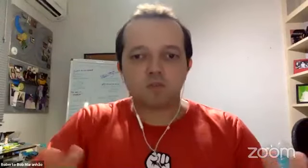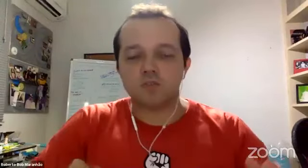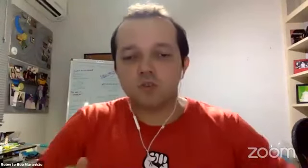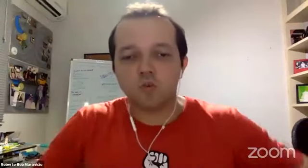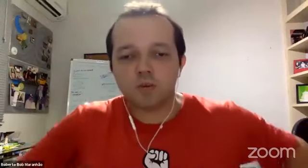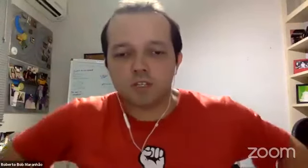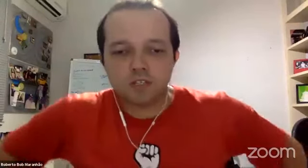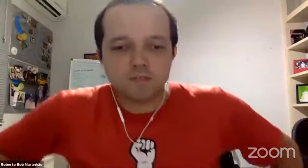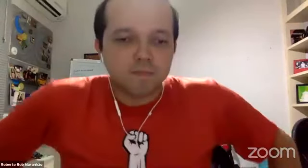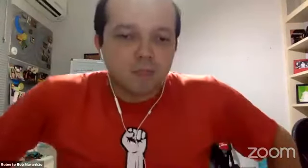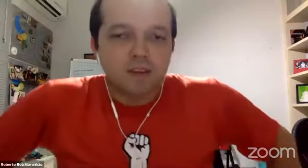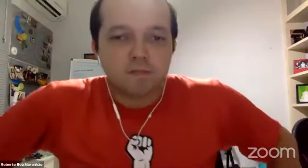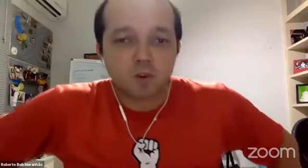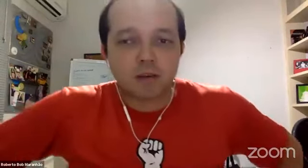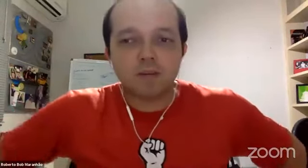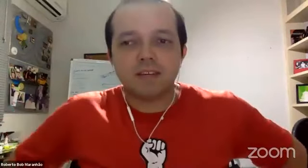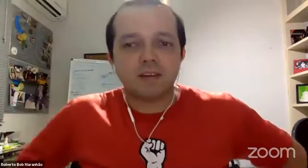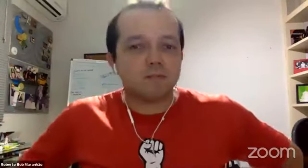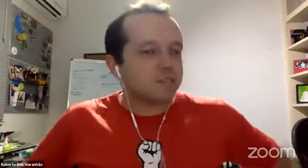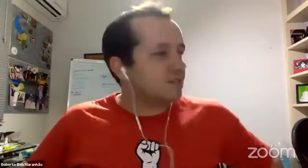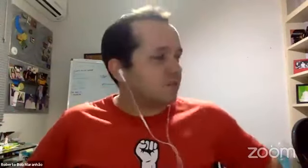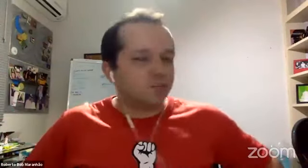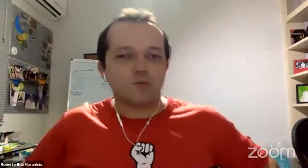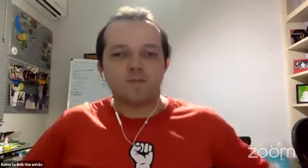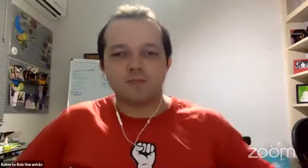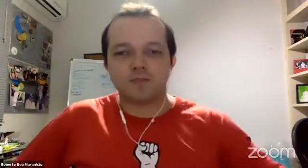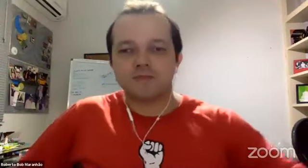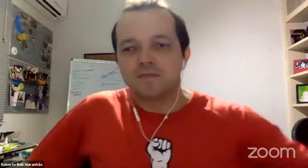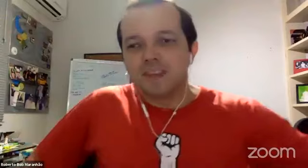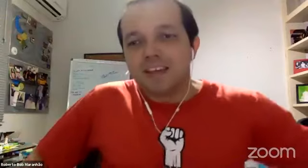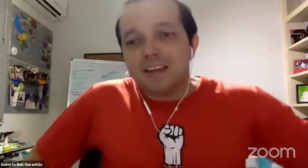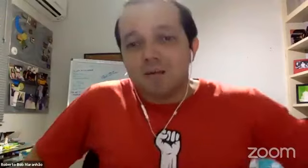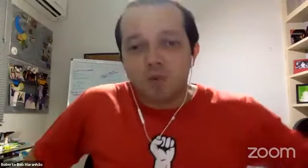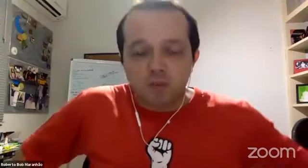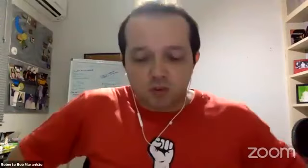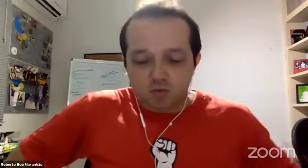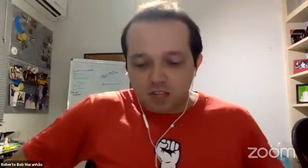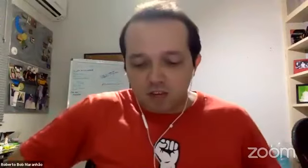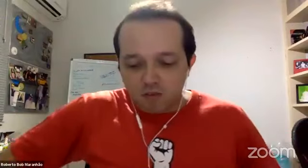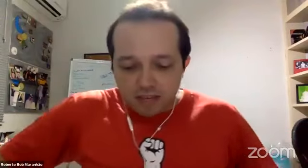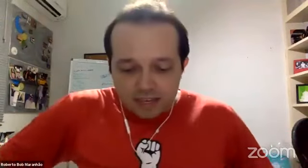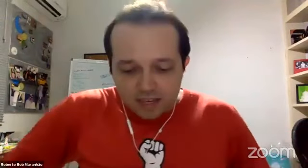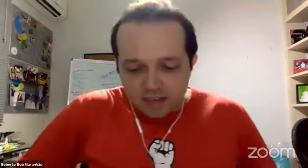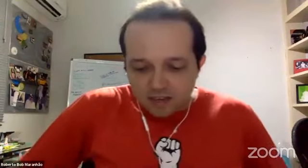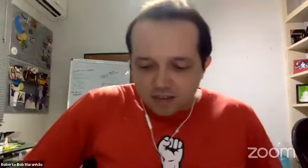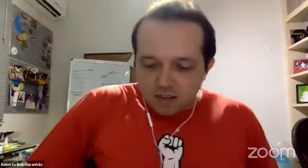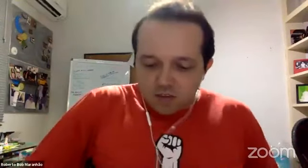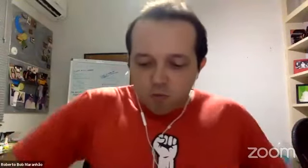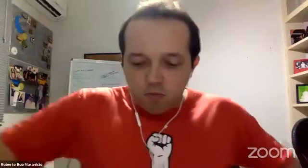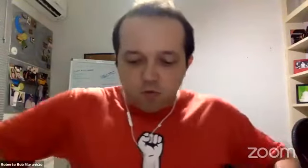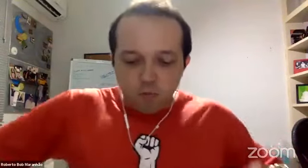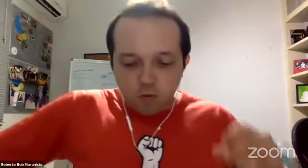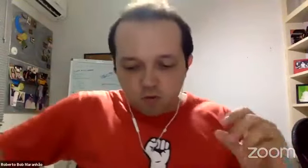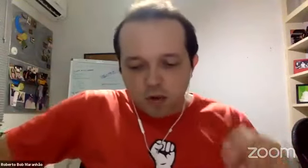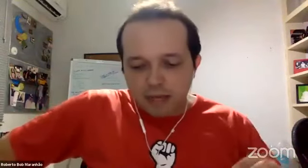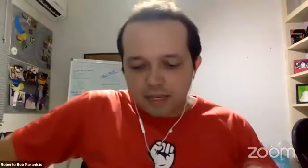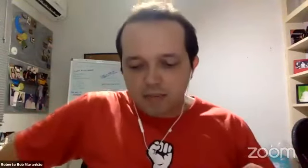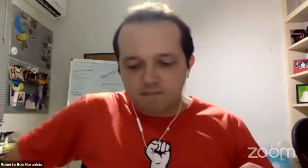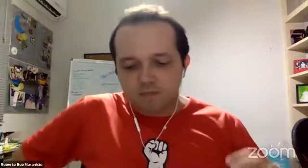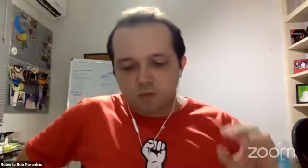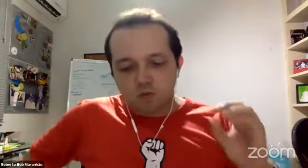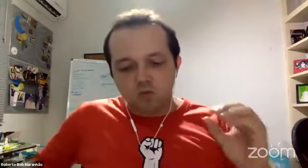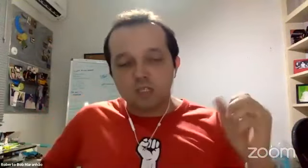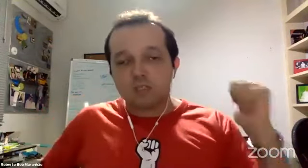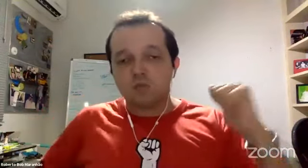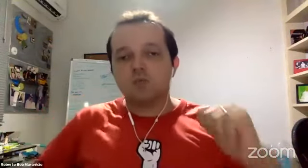Ah, pronto, desculpa, gente. Pronto, a mãe chegou. Pronto. Bom, pessoal, então, eu vou pontuar